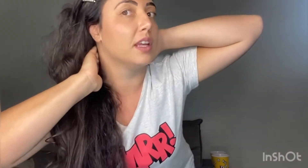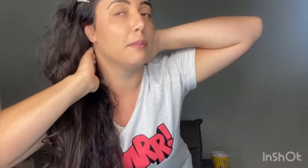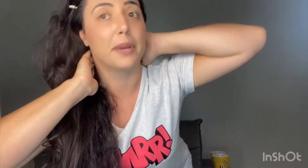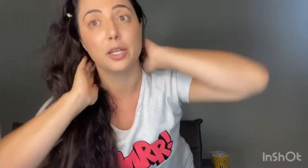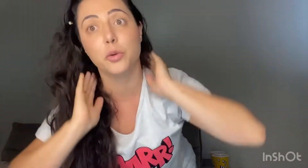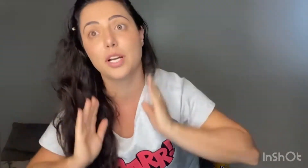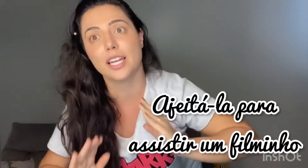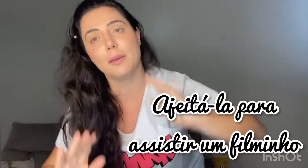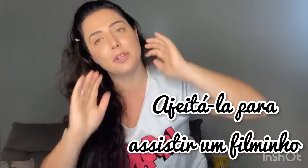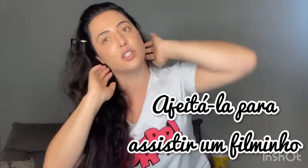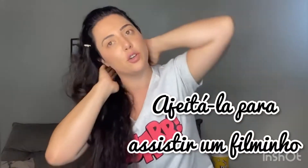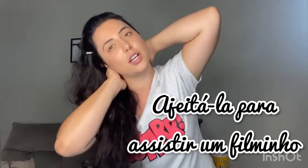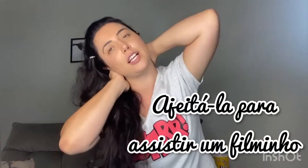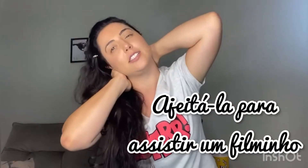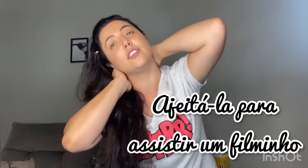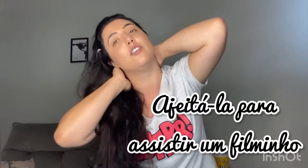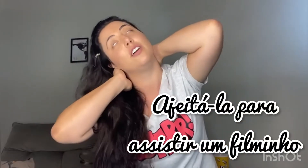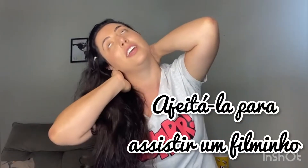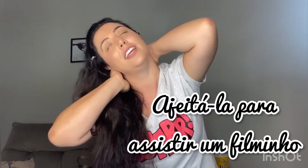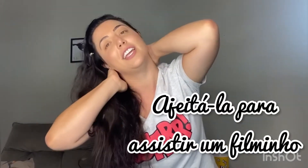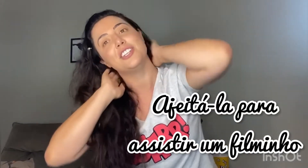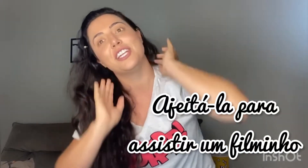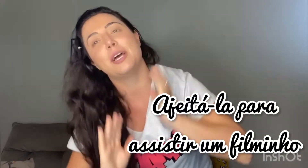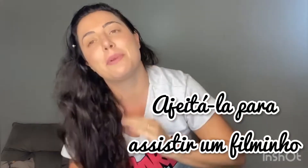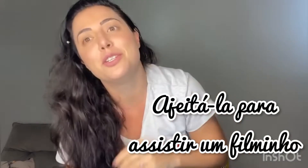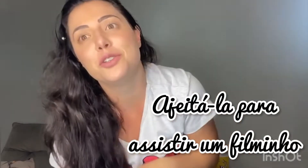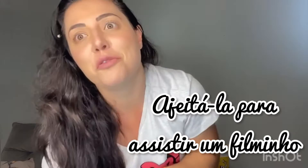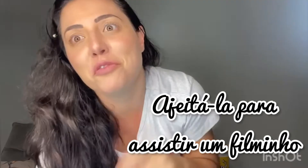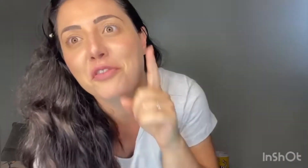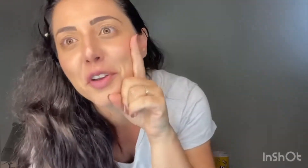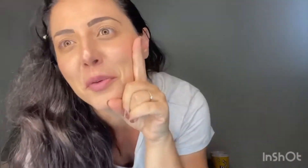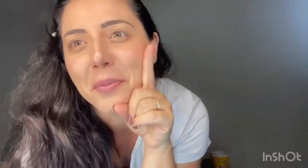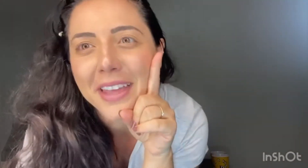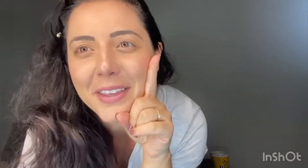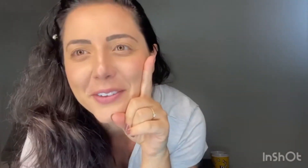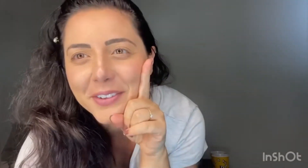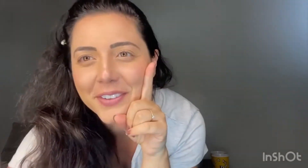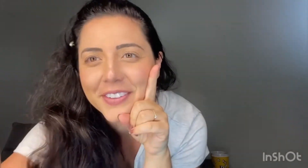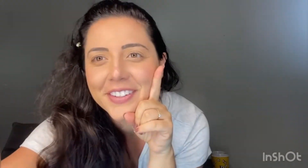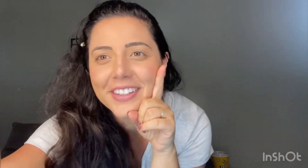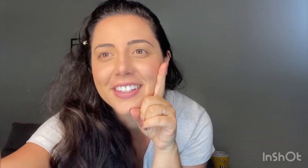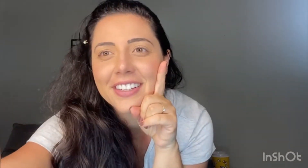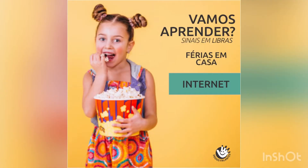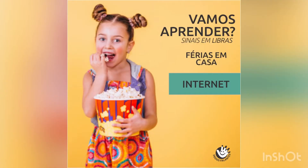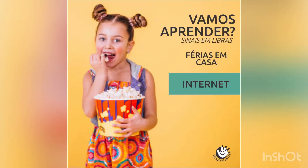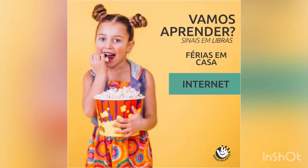para nuca, né? Para a gente colocar assim, ó, e ajeitar para assistir um filminho.